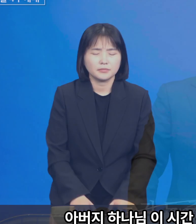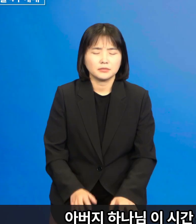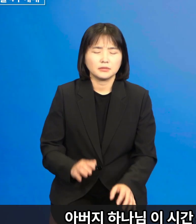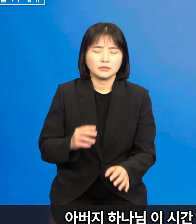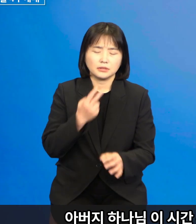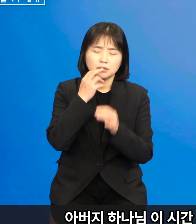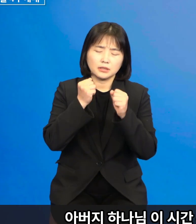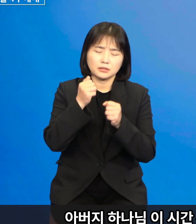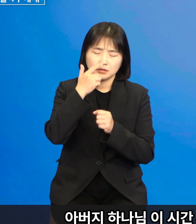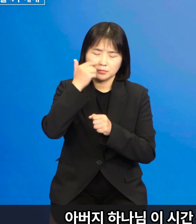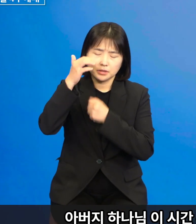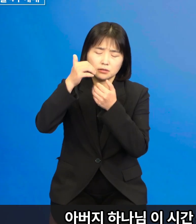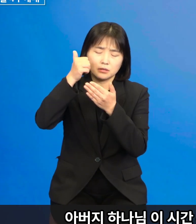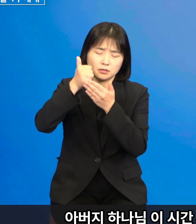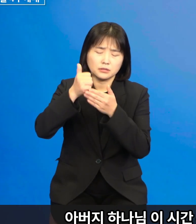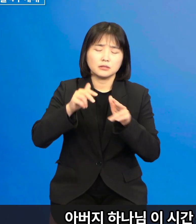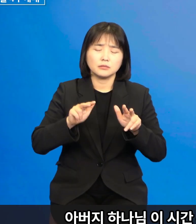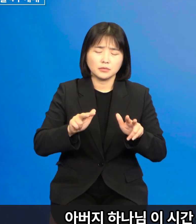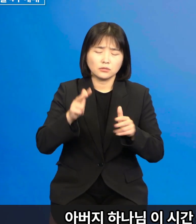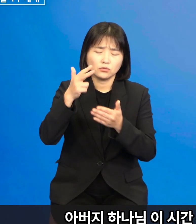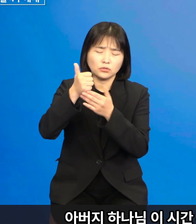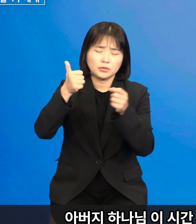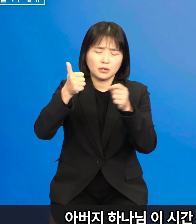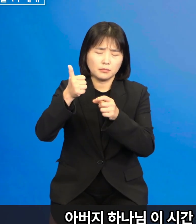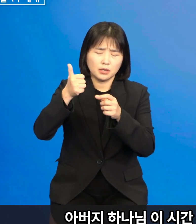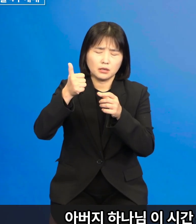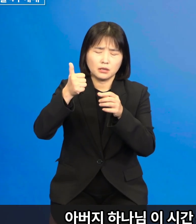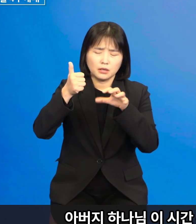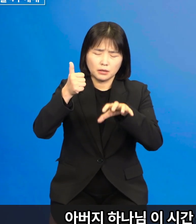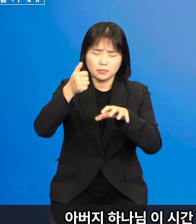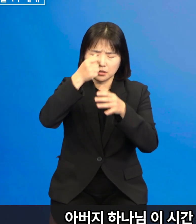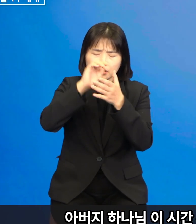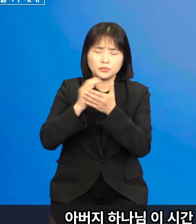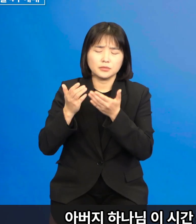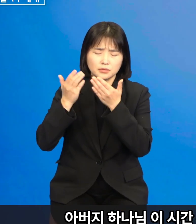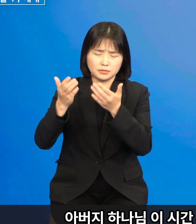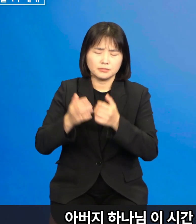살아계신 아버지 하나님, 이 시간 주님 앞에 나와 기도합니다.